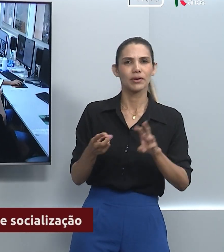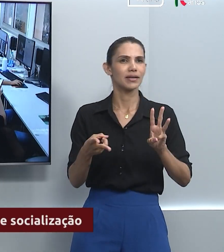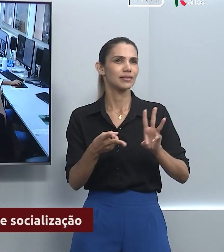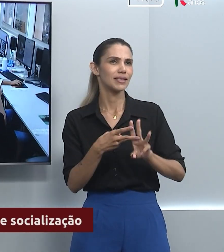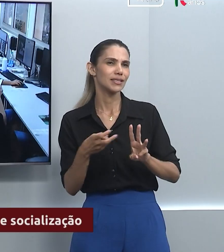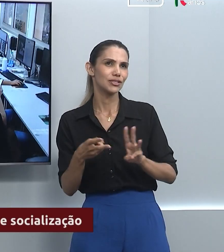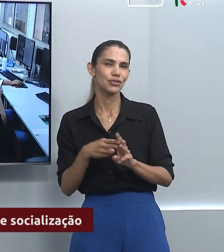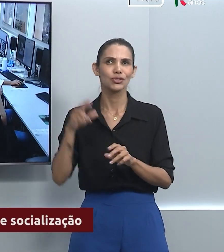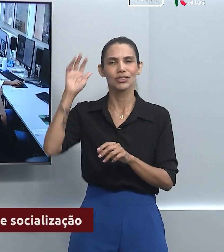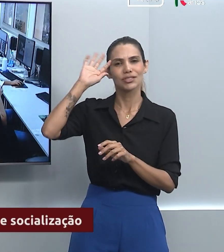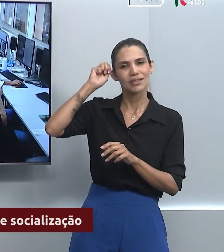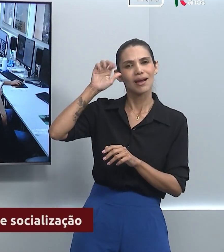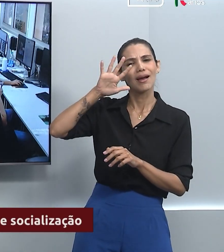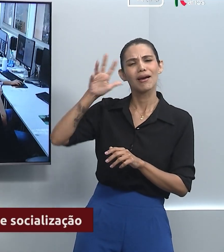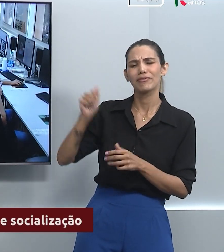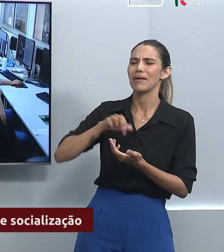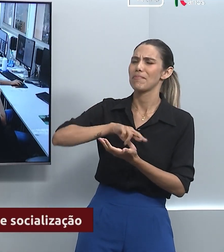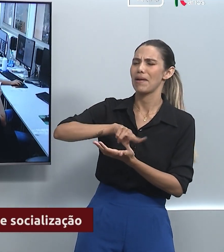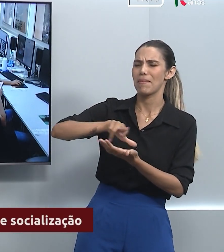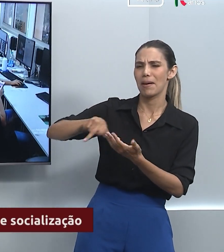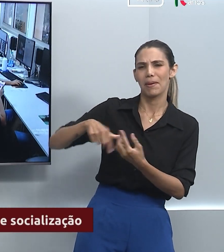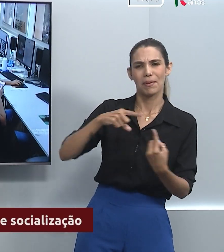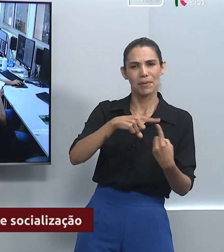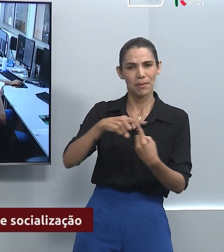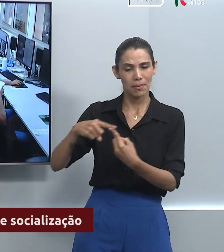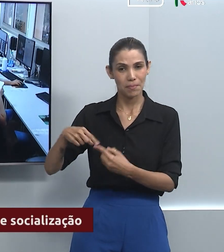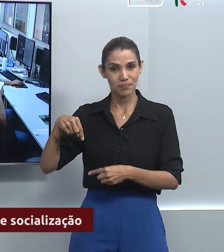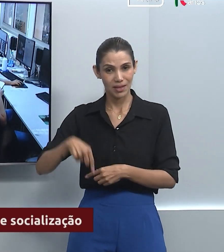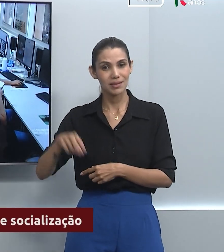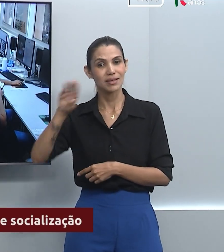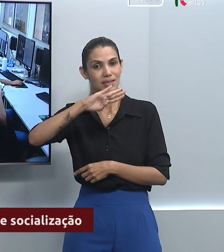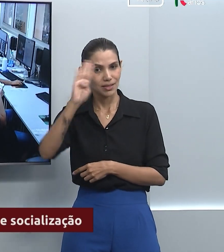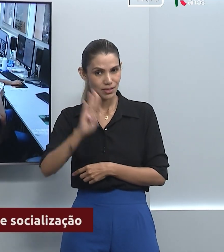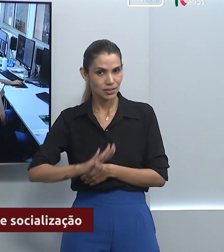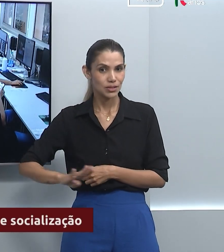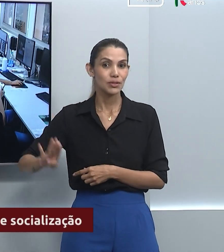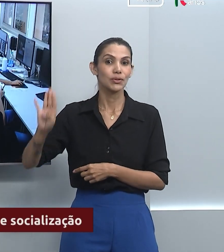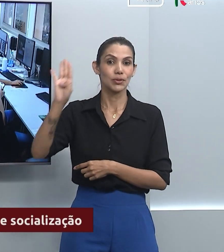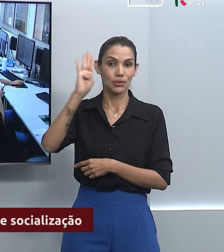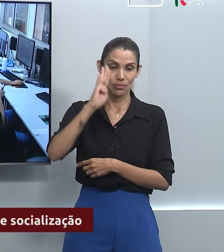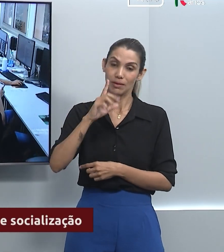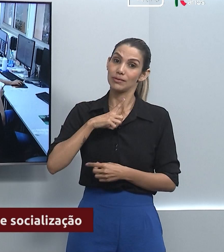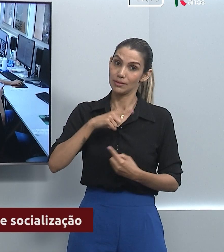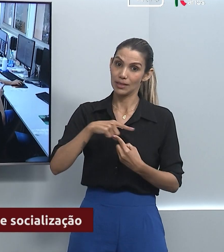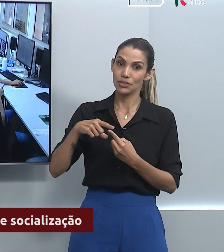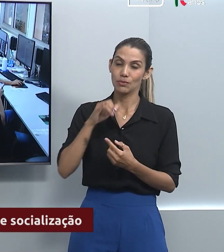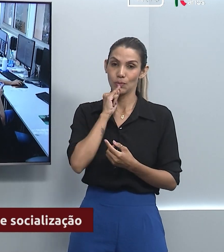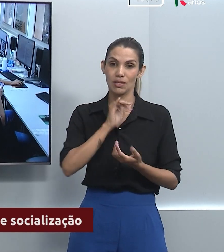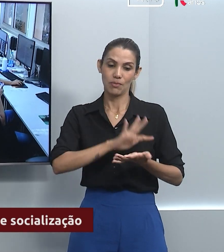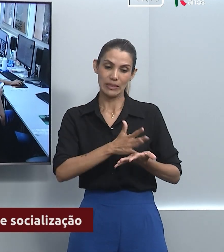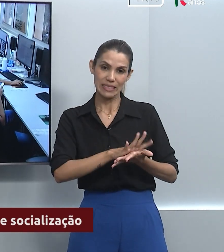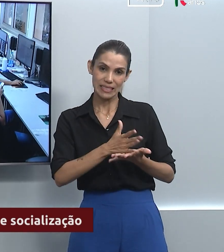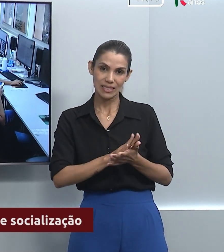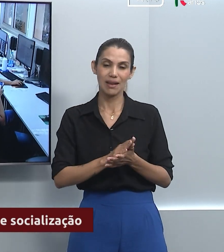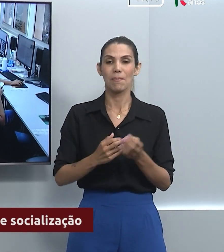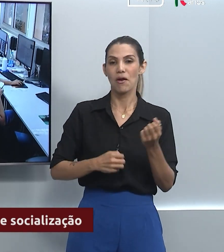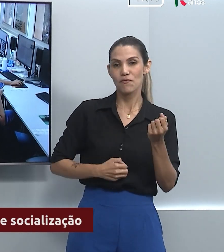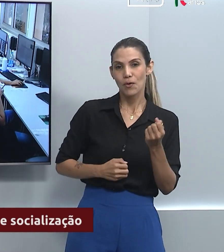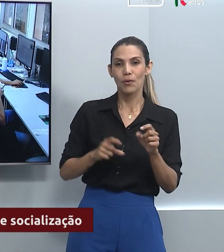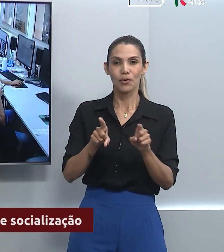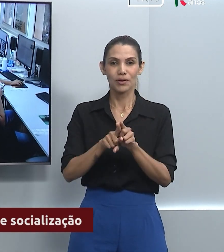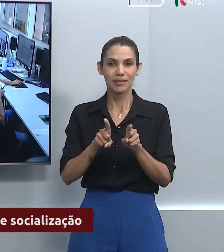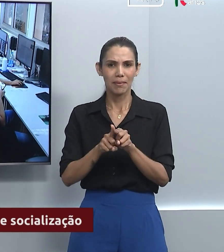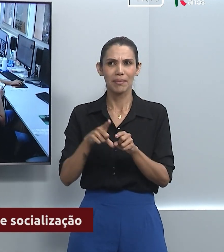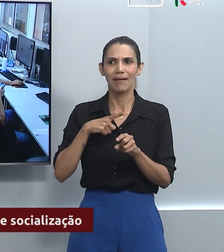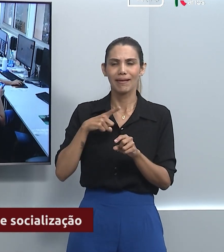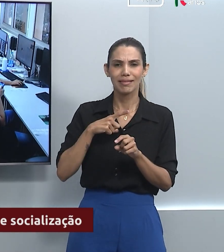dança moderna, as danças de rua e o balé. No Brasil, nós temos uma vasta quantidade de estilos próprios, como o samba, o forró, o frevo, o